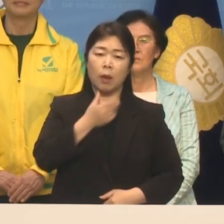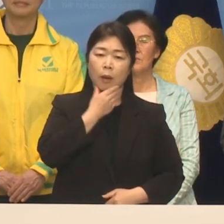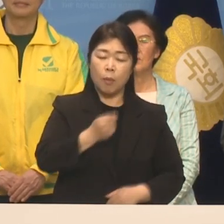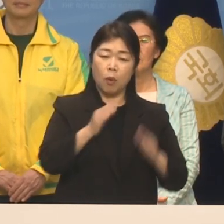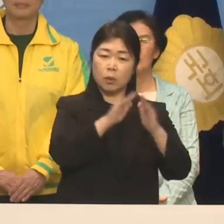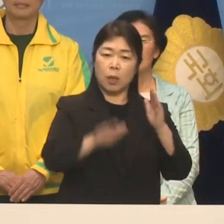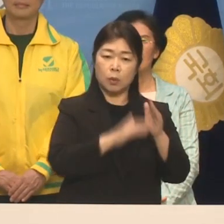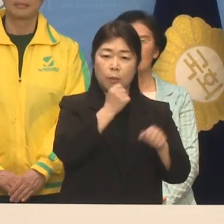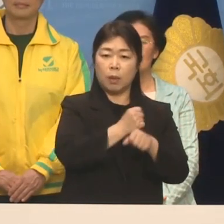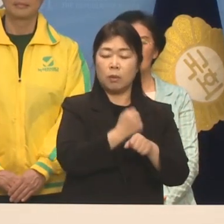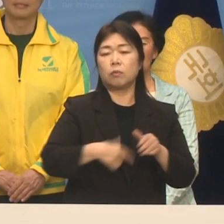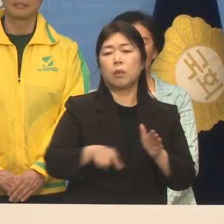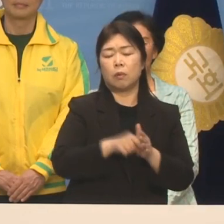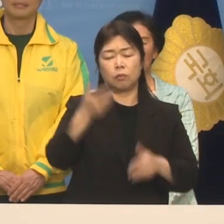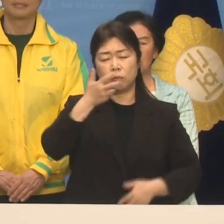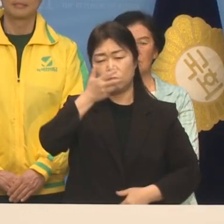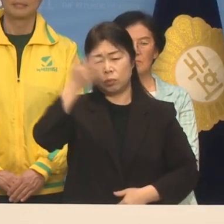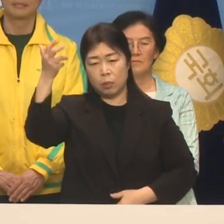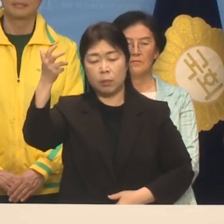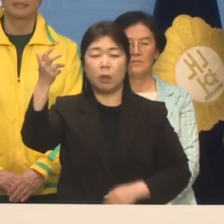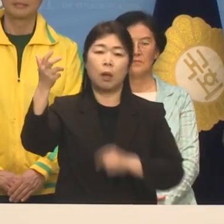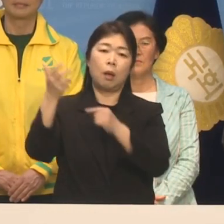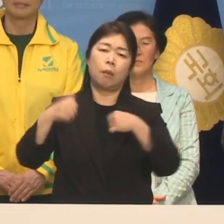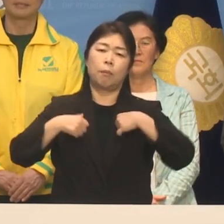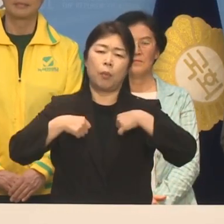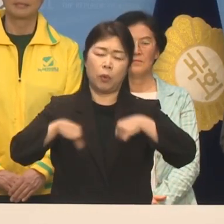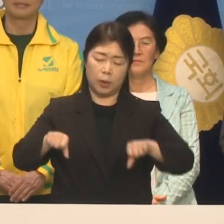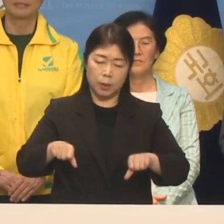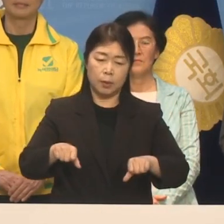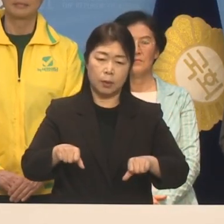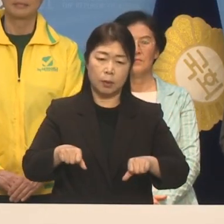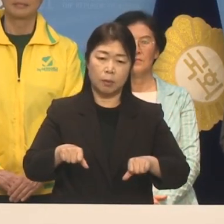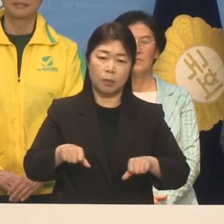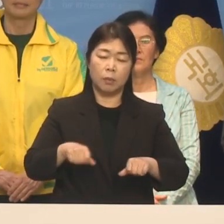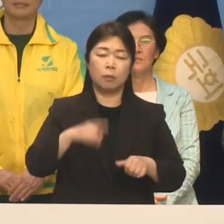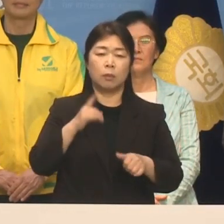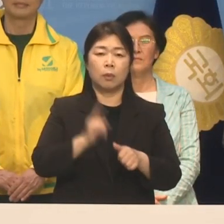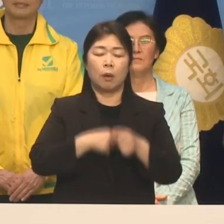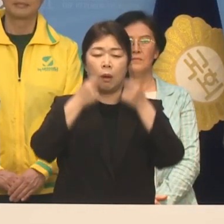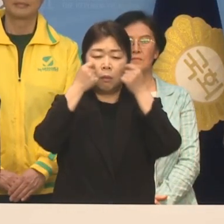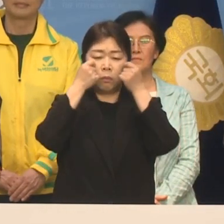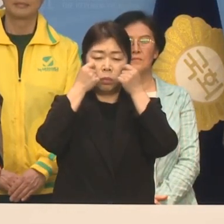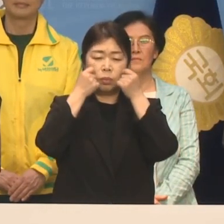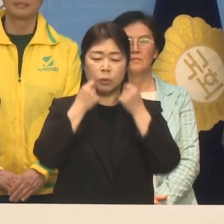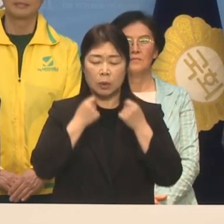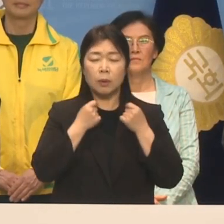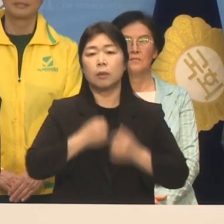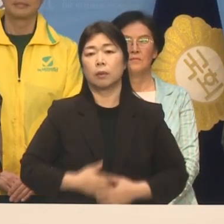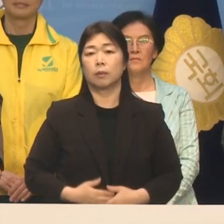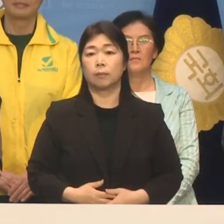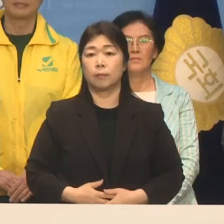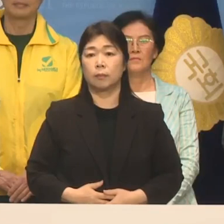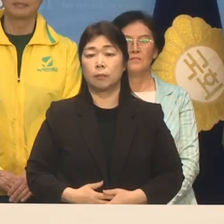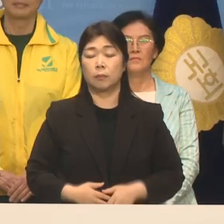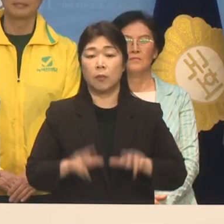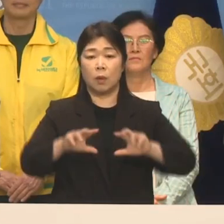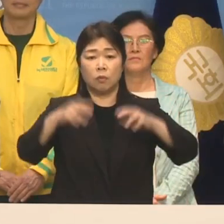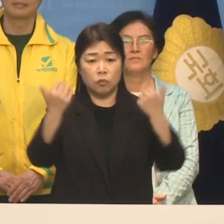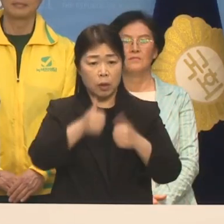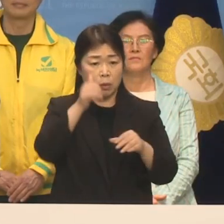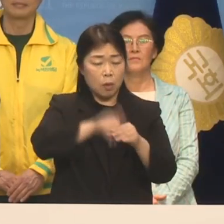꾸미며 살아갈 수 있는 꿈을 포기했다면서 눈물을 흘렸습니다. 지금 총선 한가운데